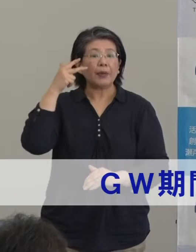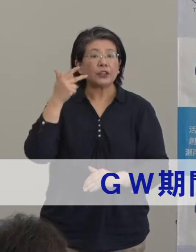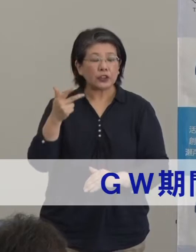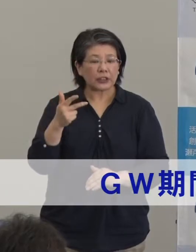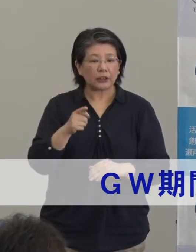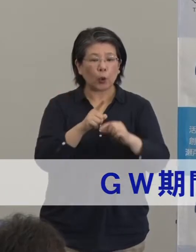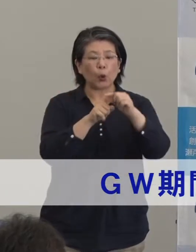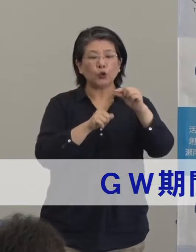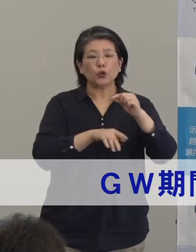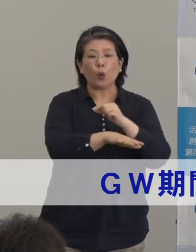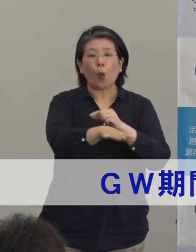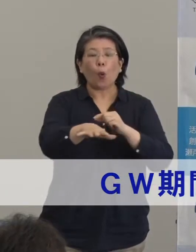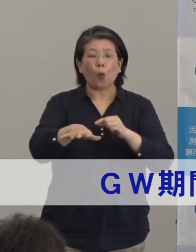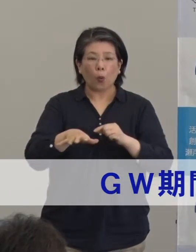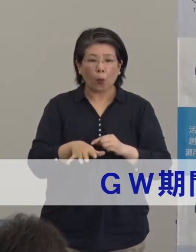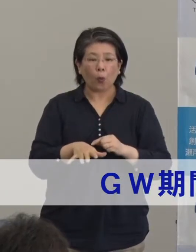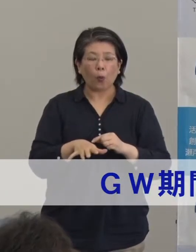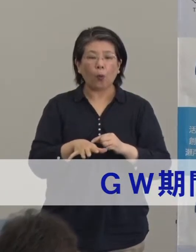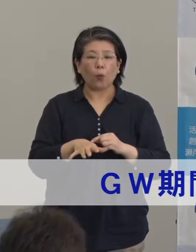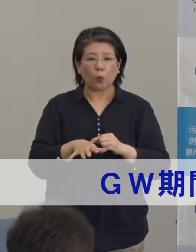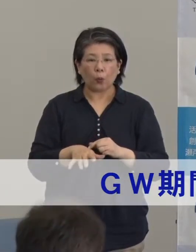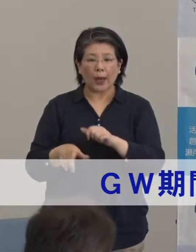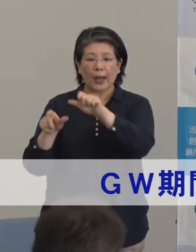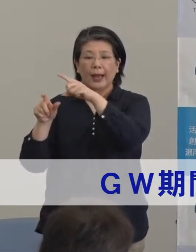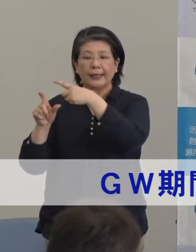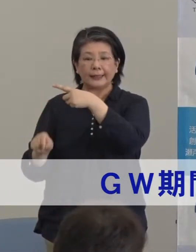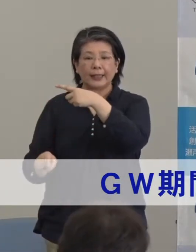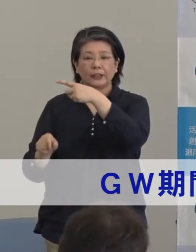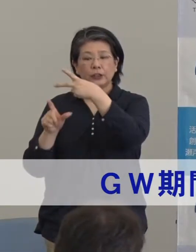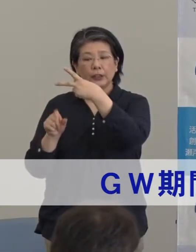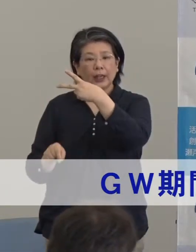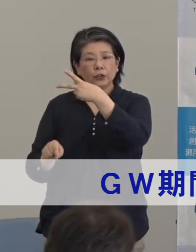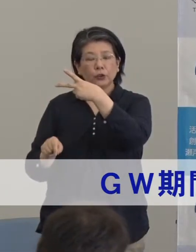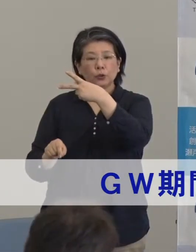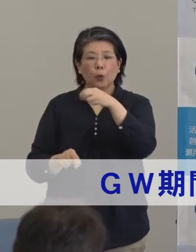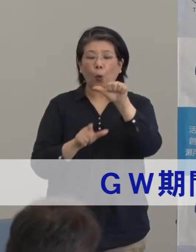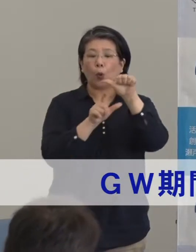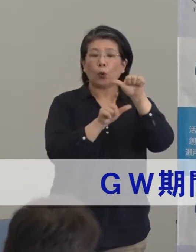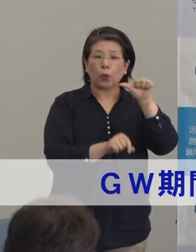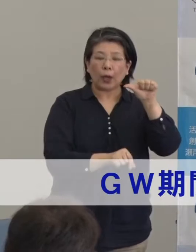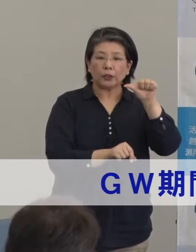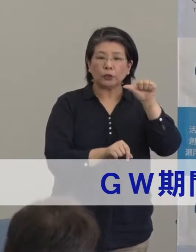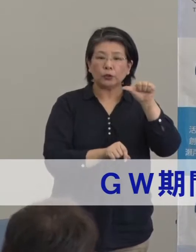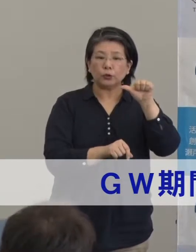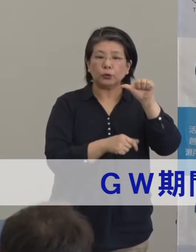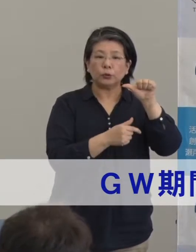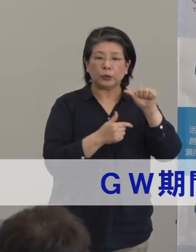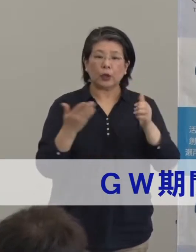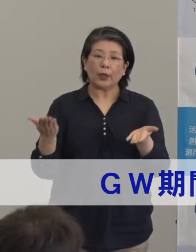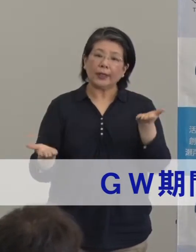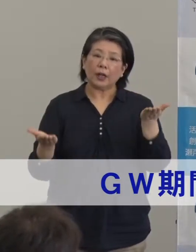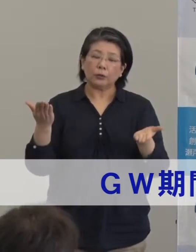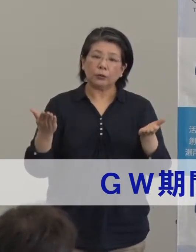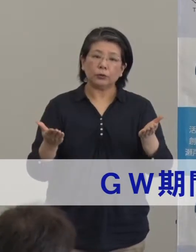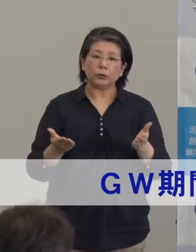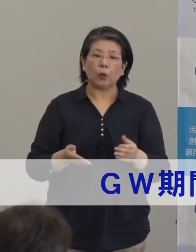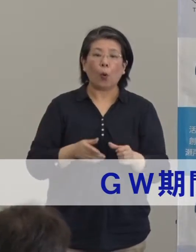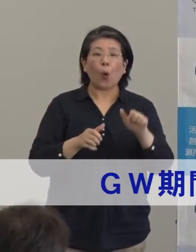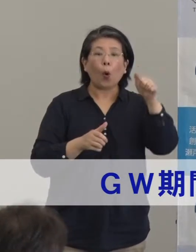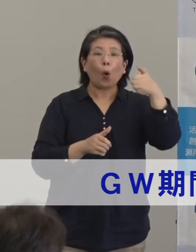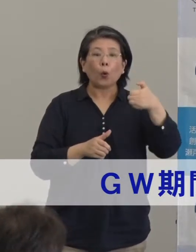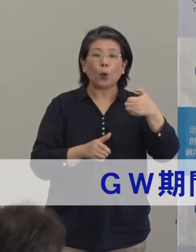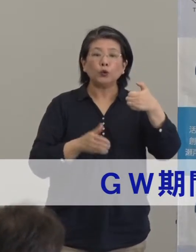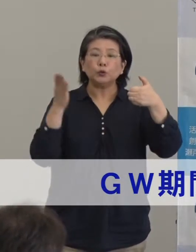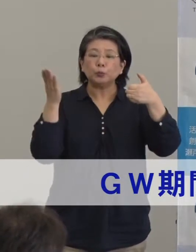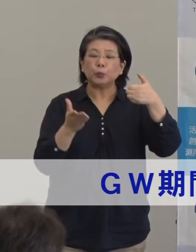感染拡大前、1月から2月あたりの状況と、5月5日との比較で、約5割程度の減少